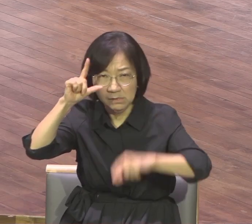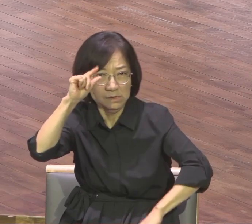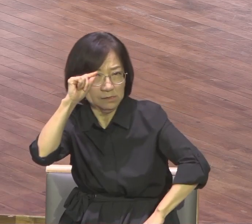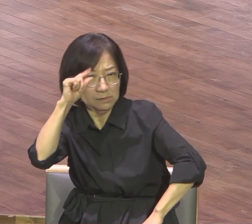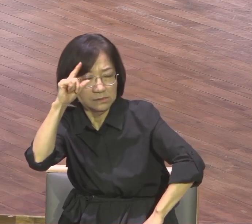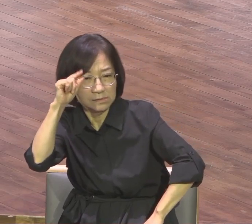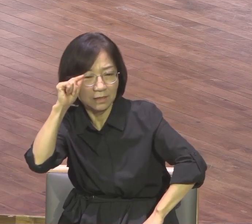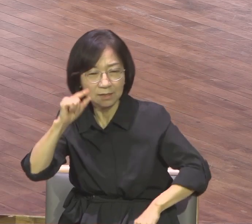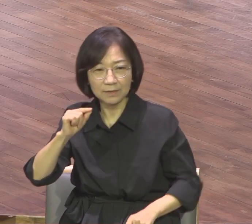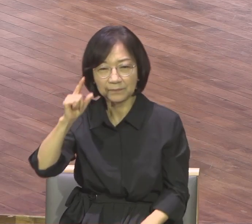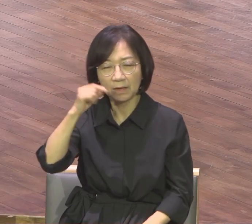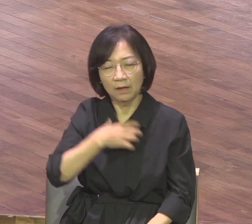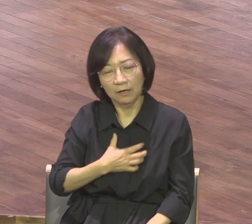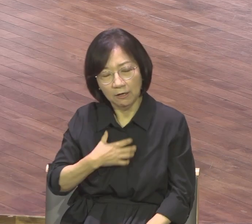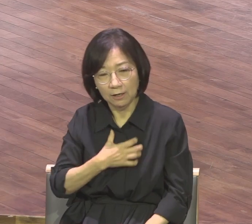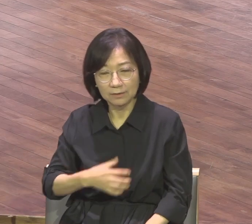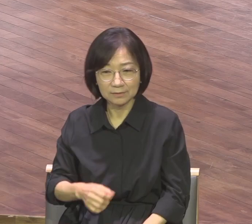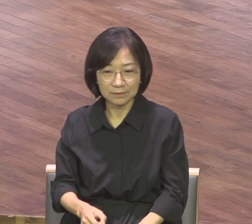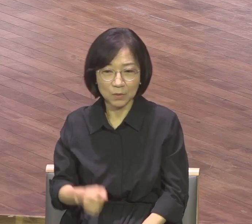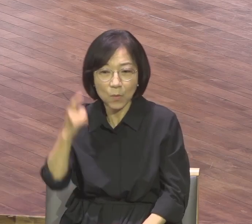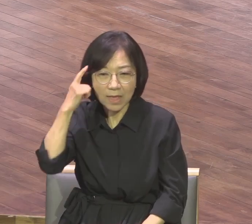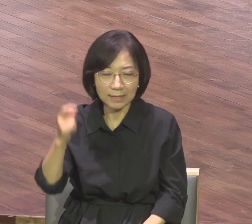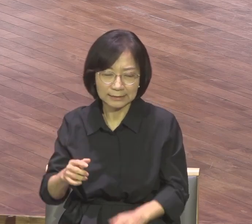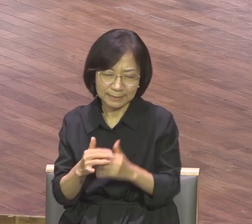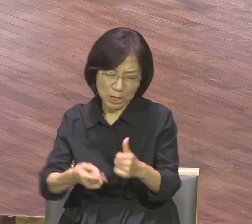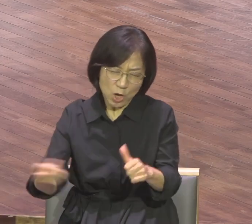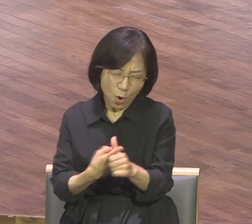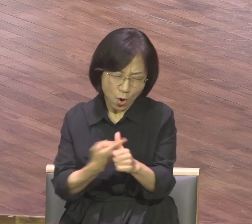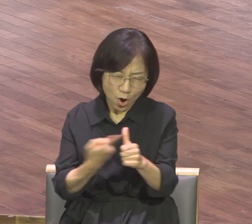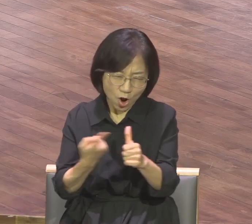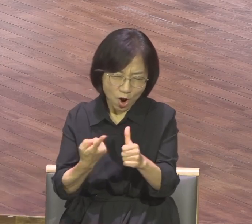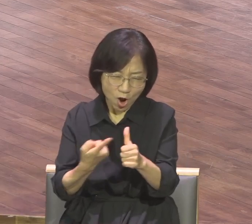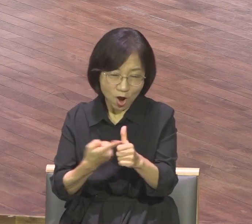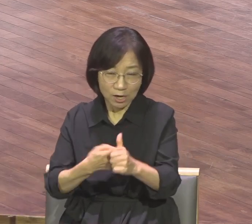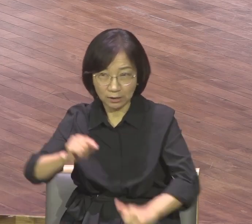하도 기가 건지러워서 하도 말을 많이 하니